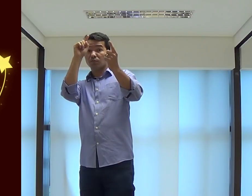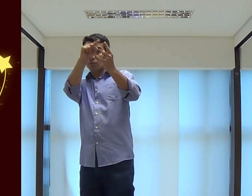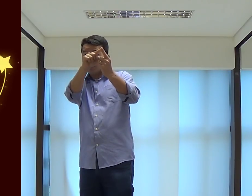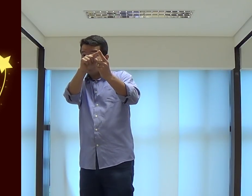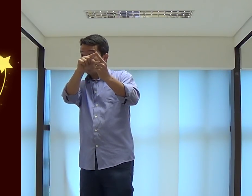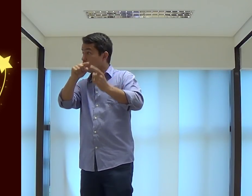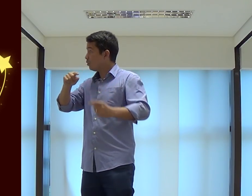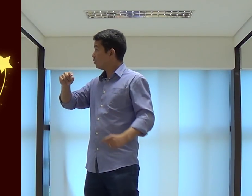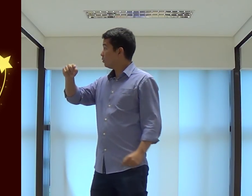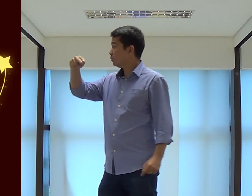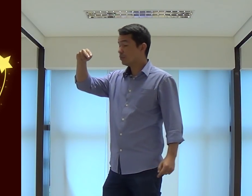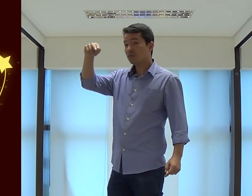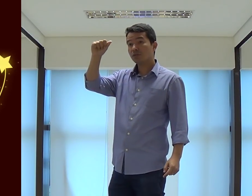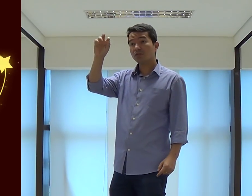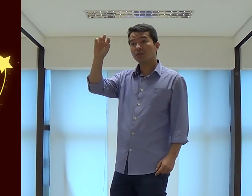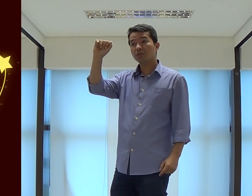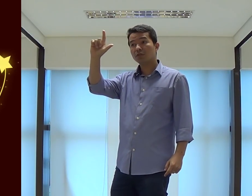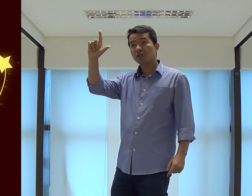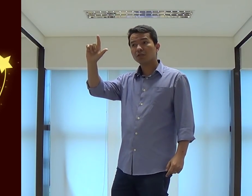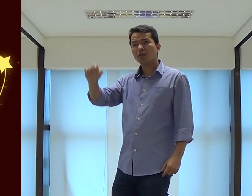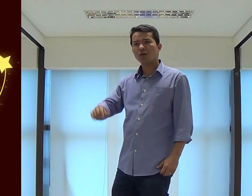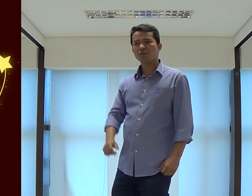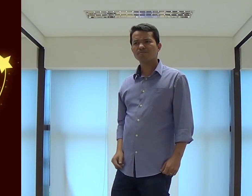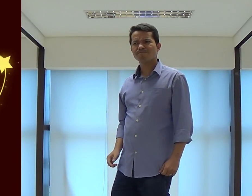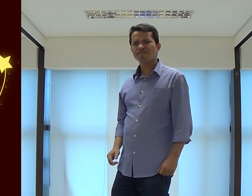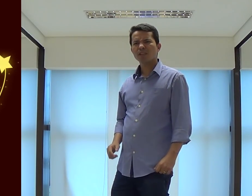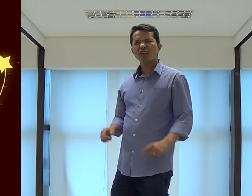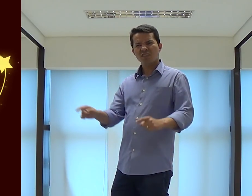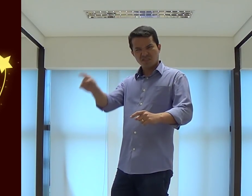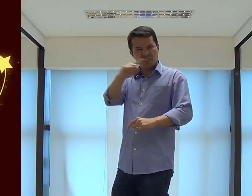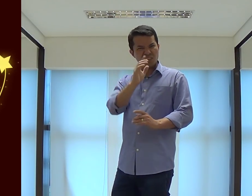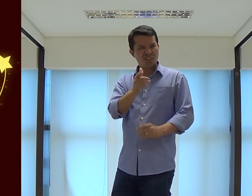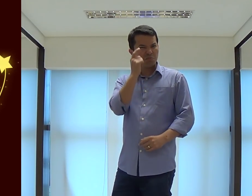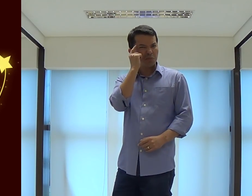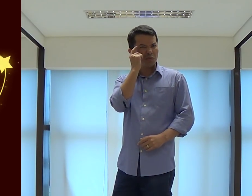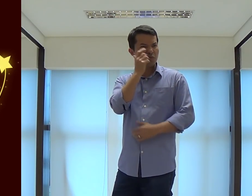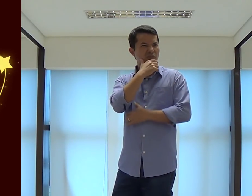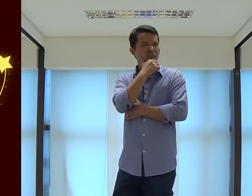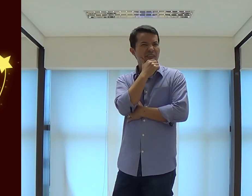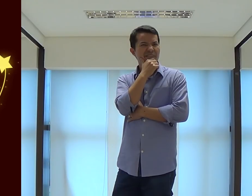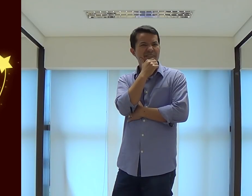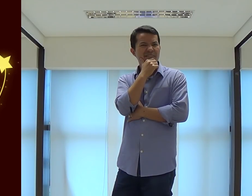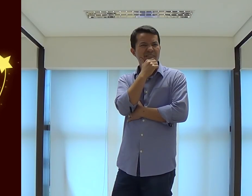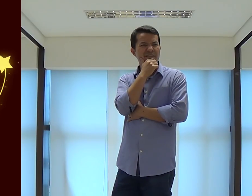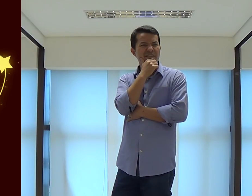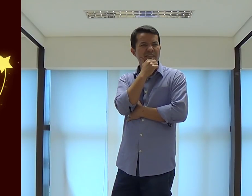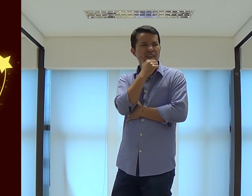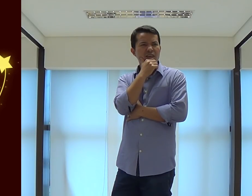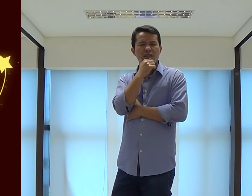Então, o propósito do Natal. Você já pensou nisso?